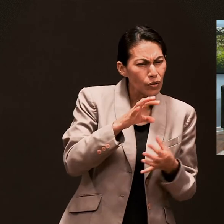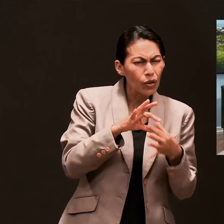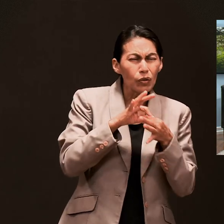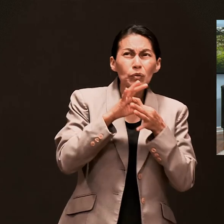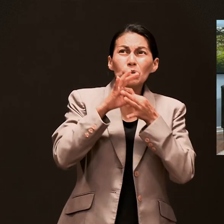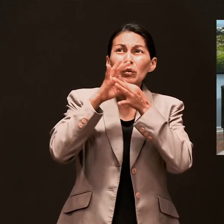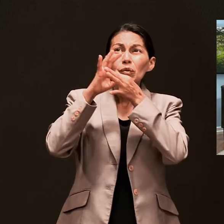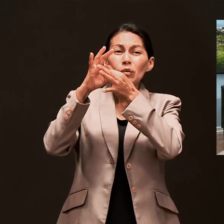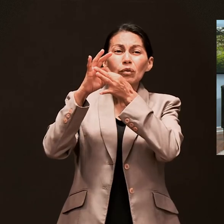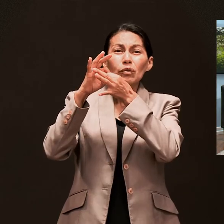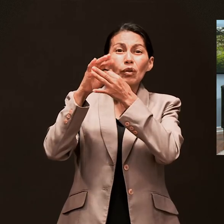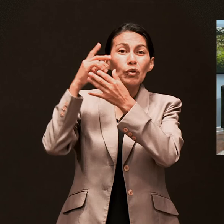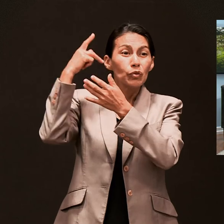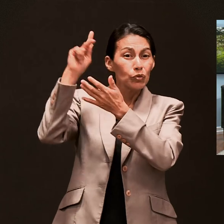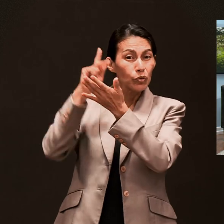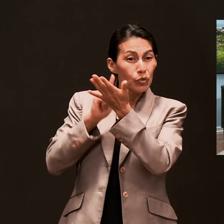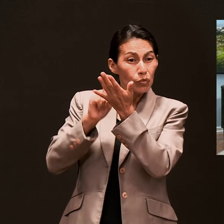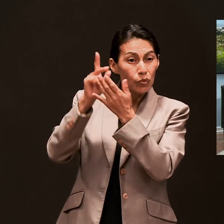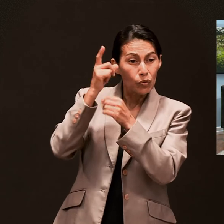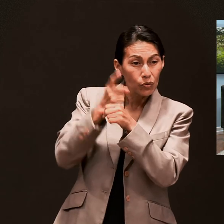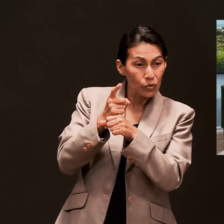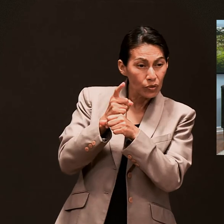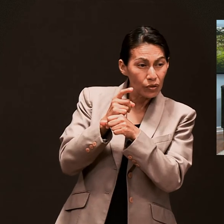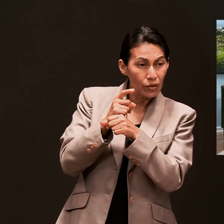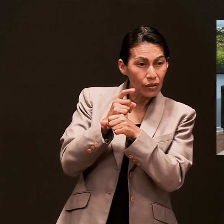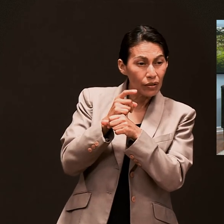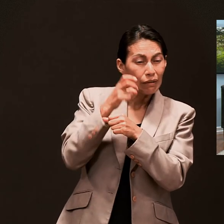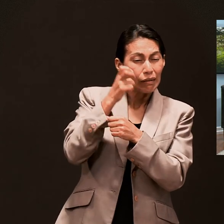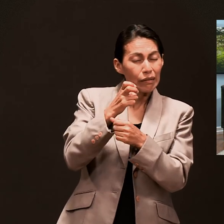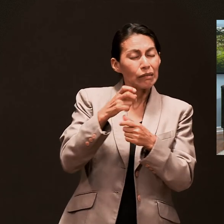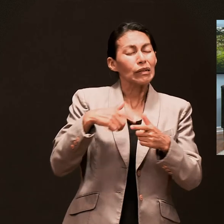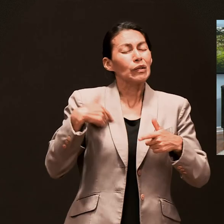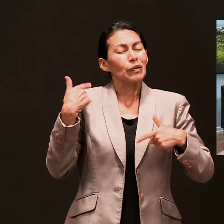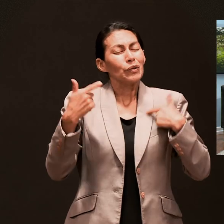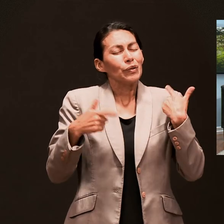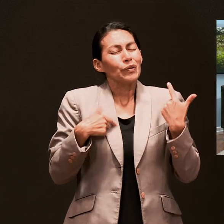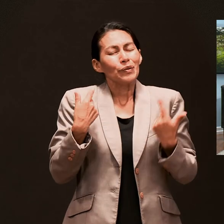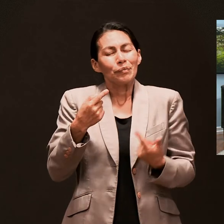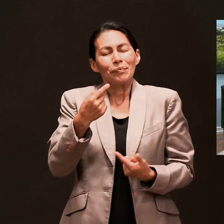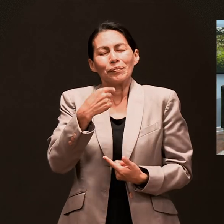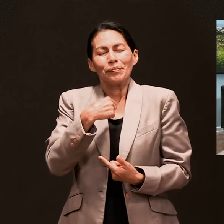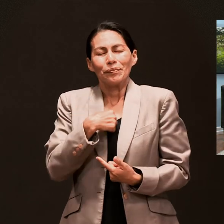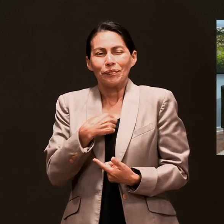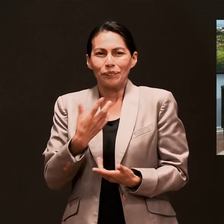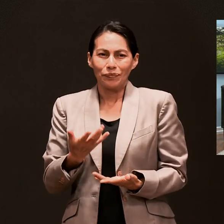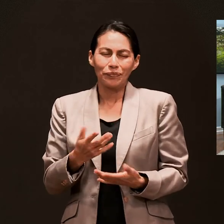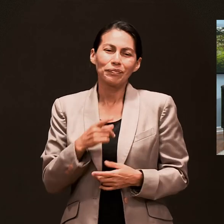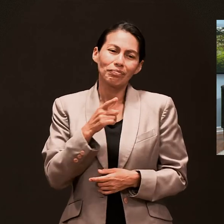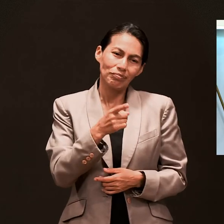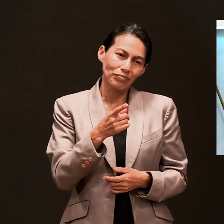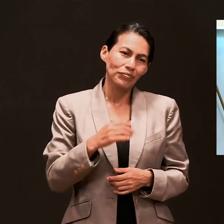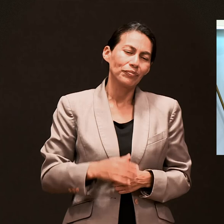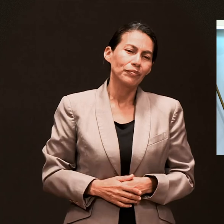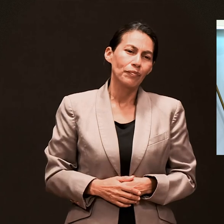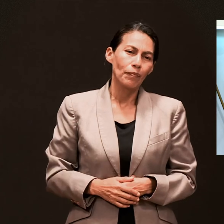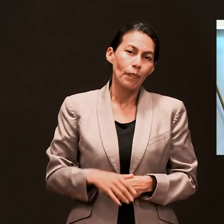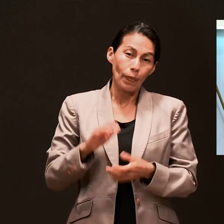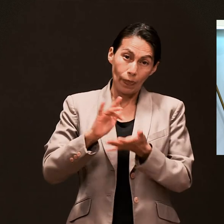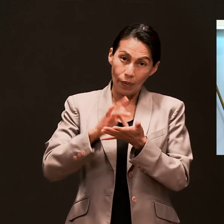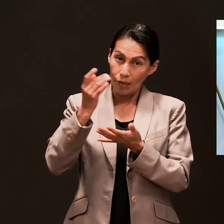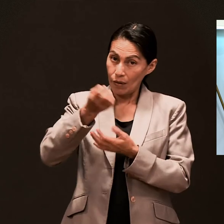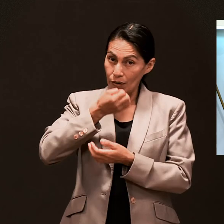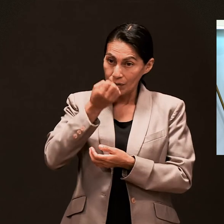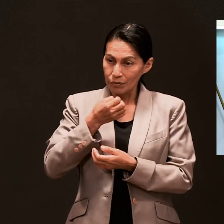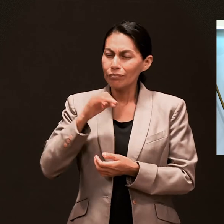Comunión con Dios de tal manera que su voluntad llega a ser el gozo para ti